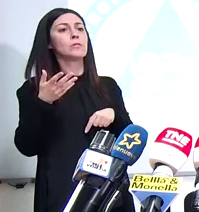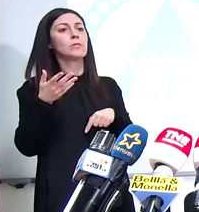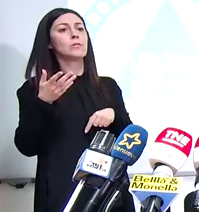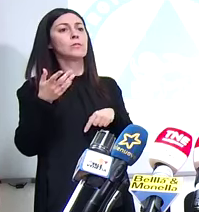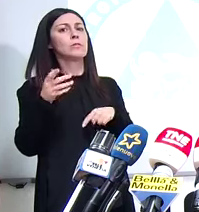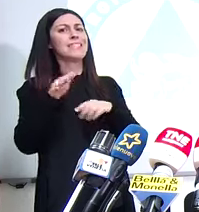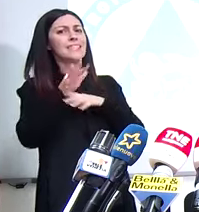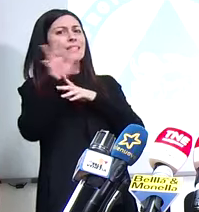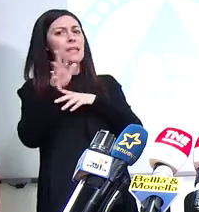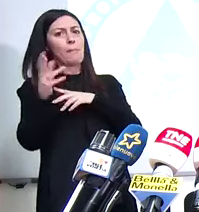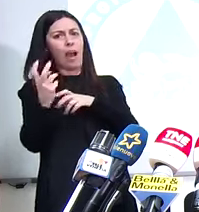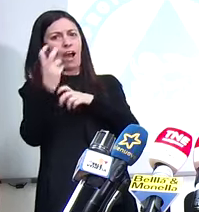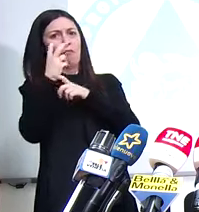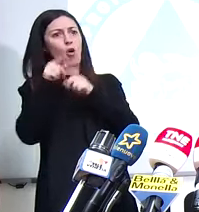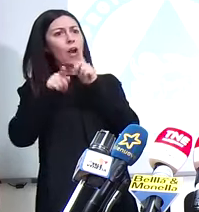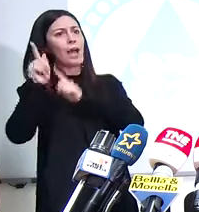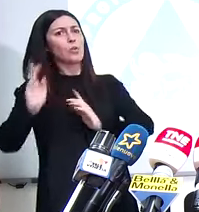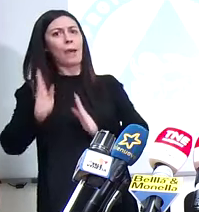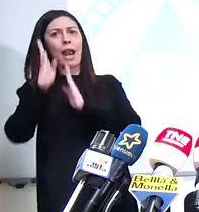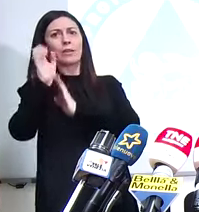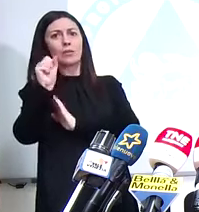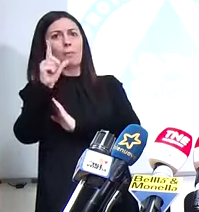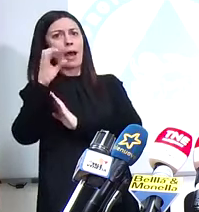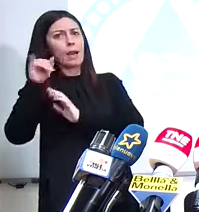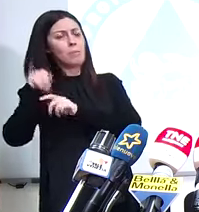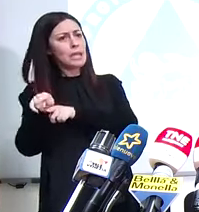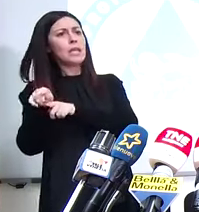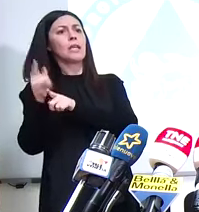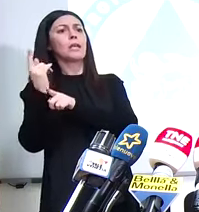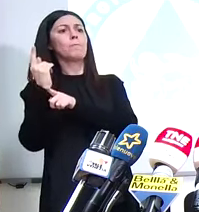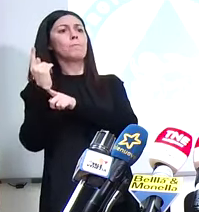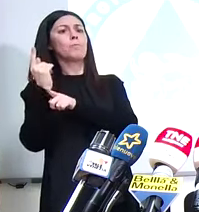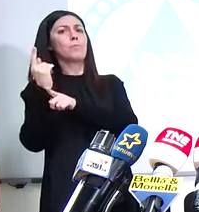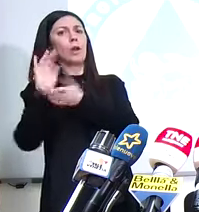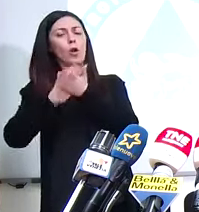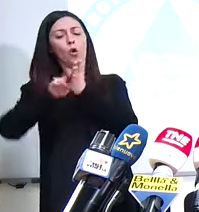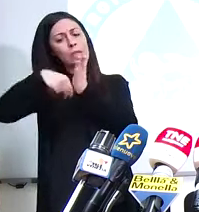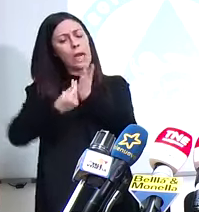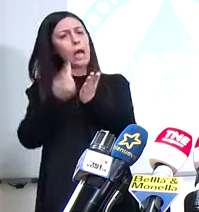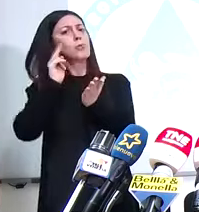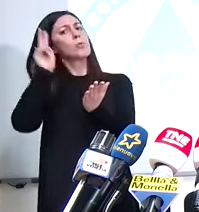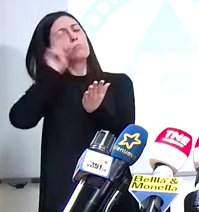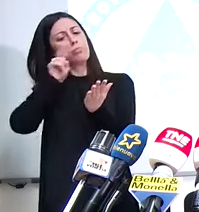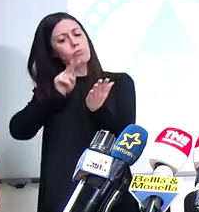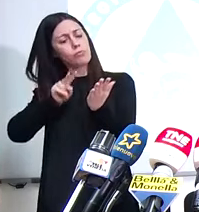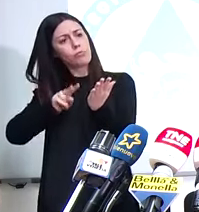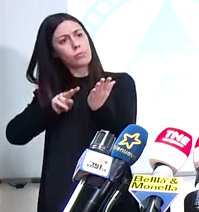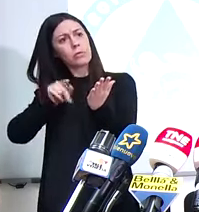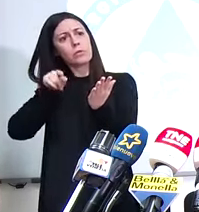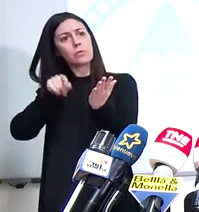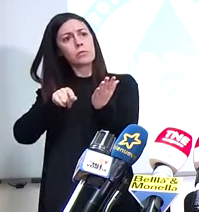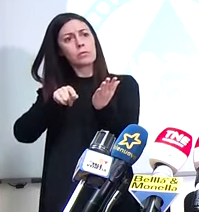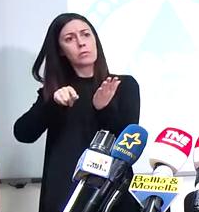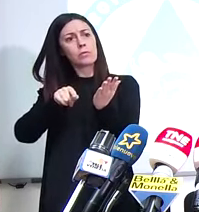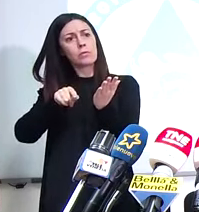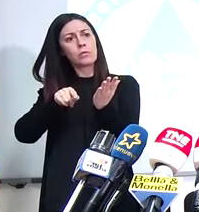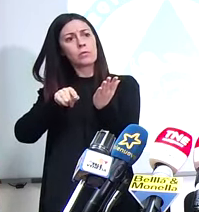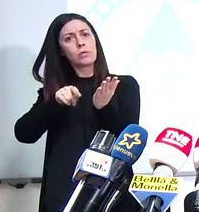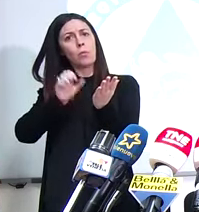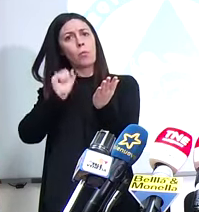quel contratto ancorché secretato per altri ne avrebbe tratto l'ispirazione per aggirare l'ostacolo rivolgersi al mercato extra europeo